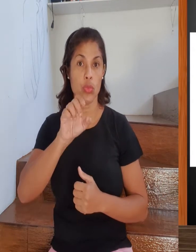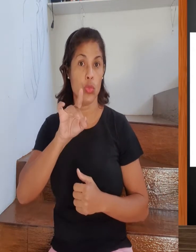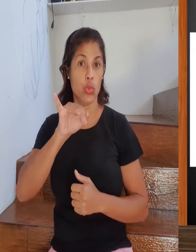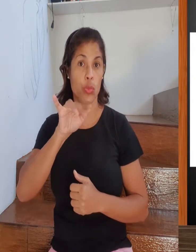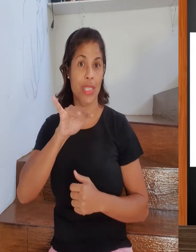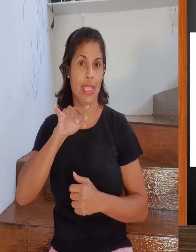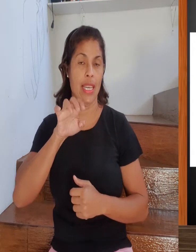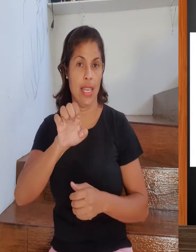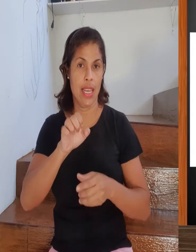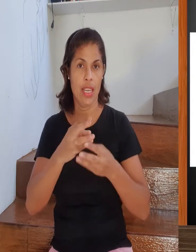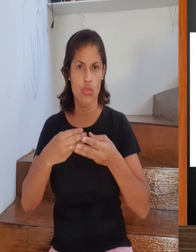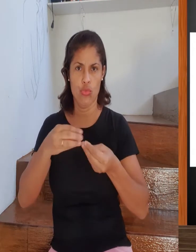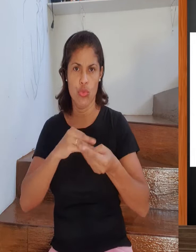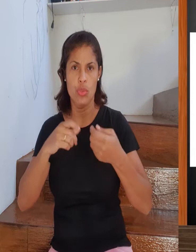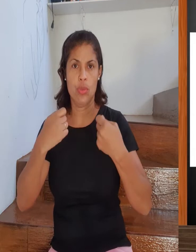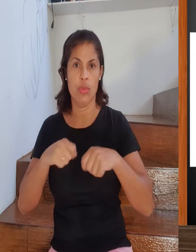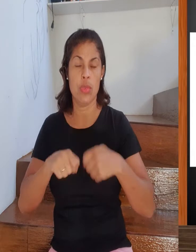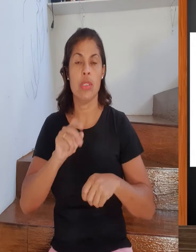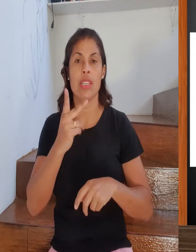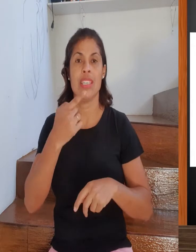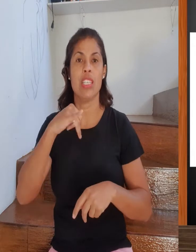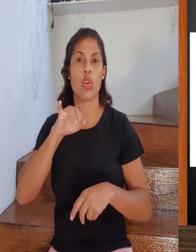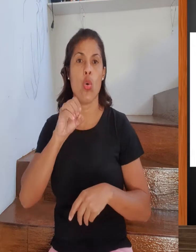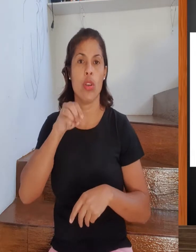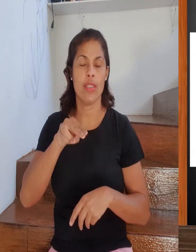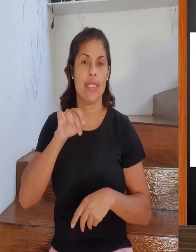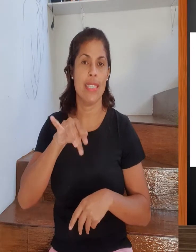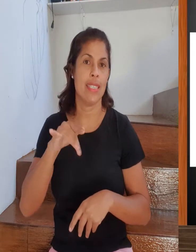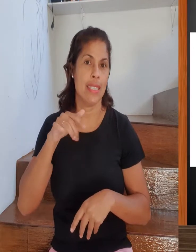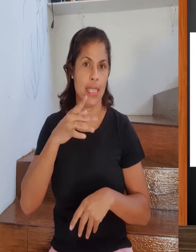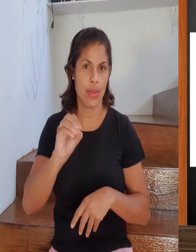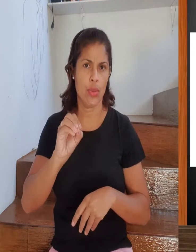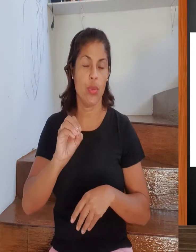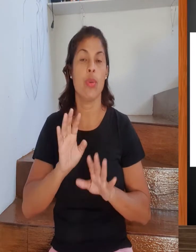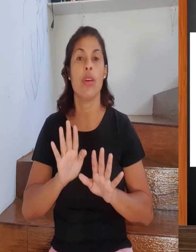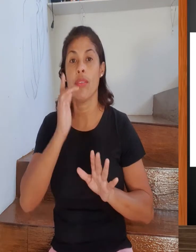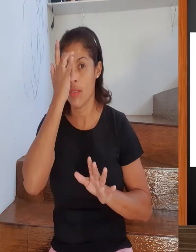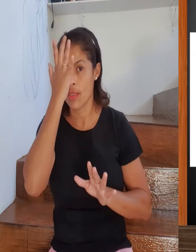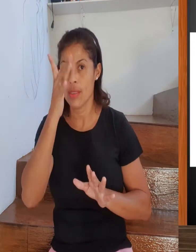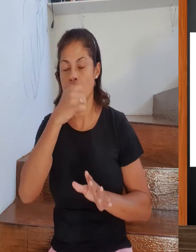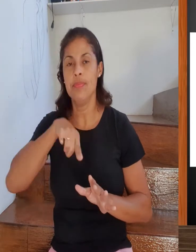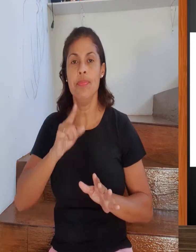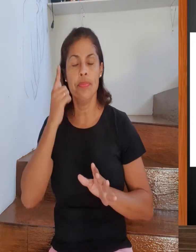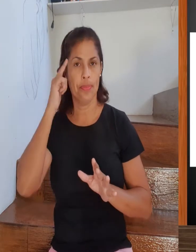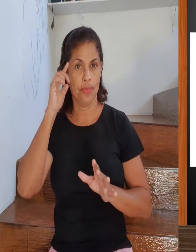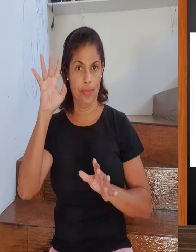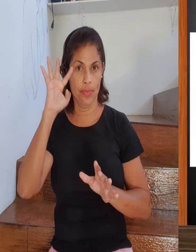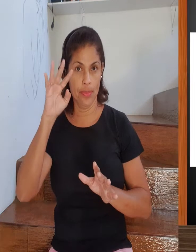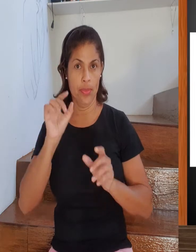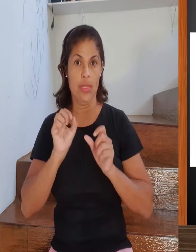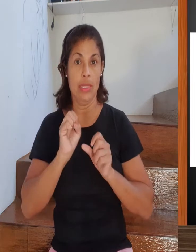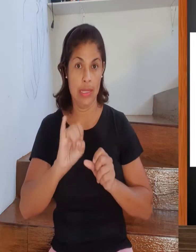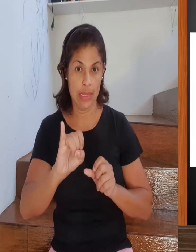A solubilidade de uma droga depende de seu grau de ionização. Para facilitar muito, nós vamos